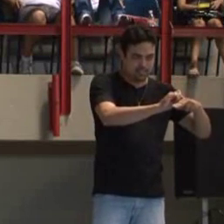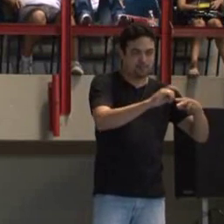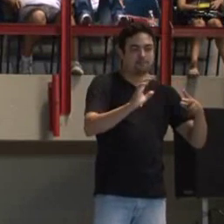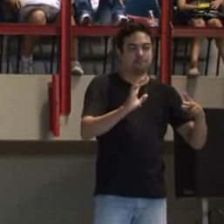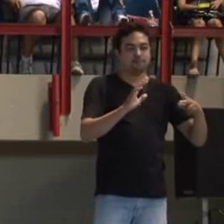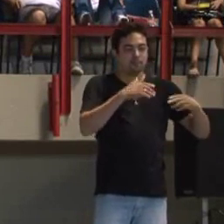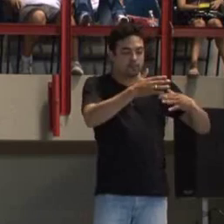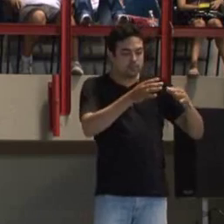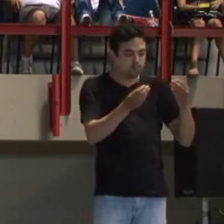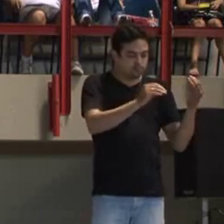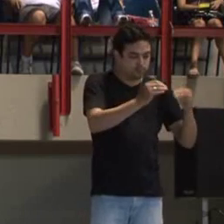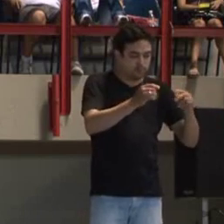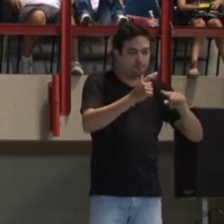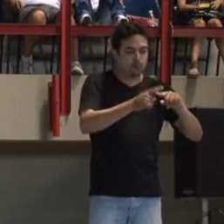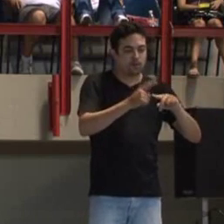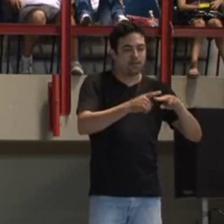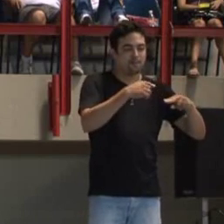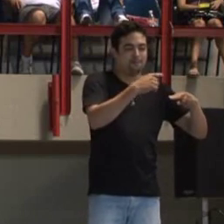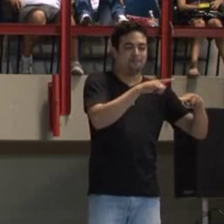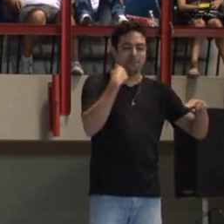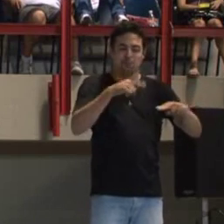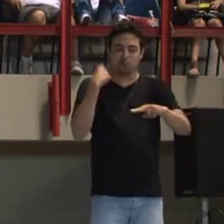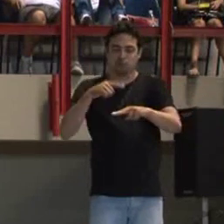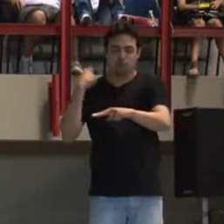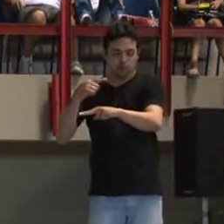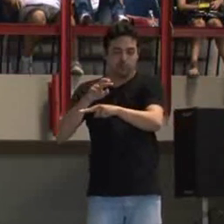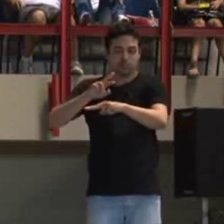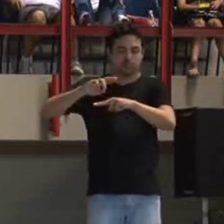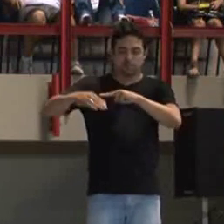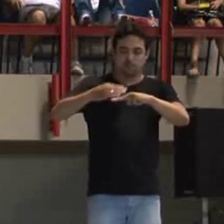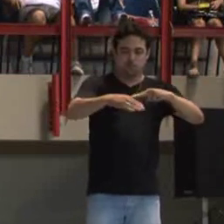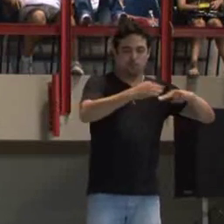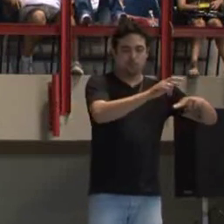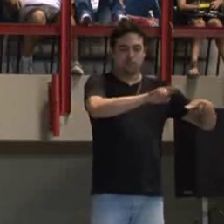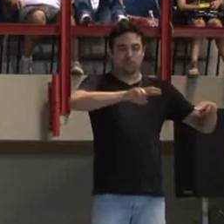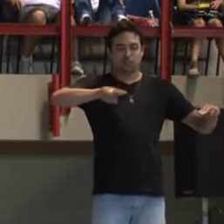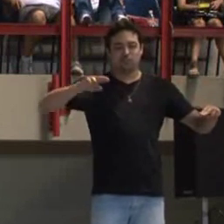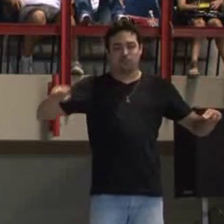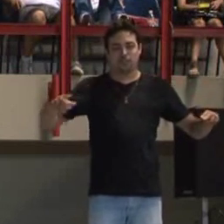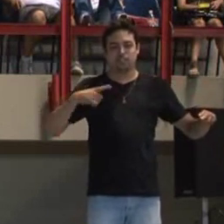mumificação. Lógico que a múmia é um morto diferente, tá? Nem gêmeo quando